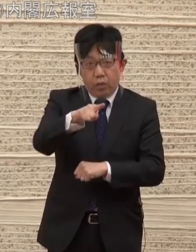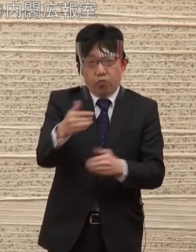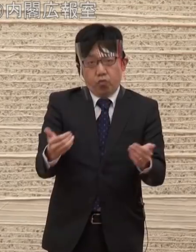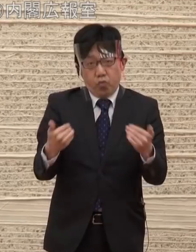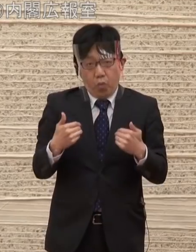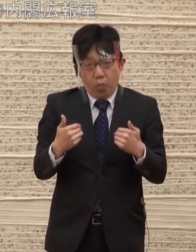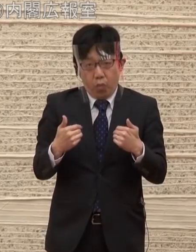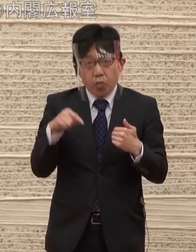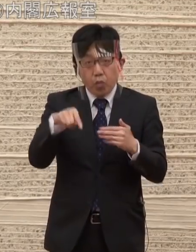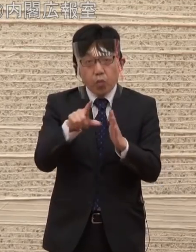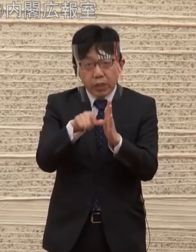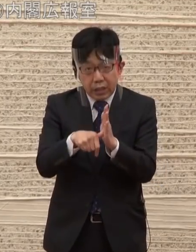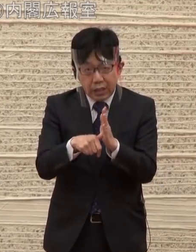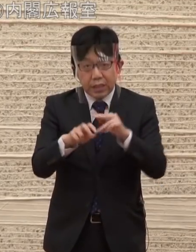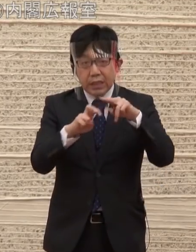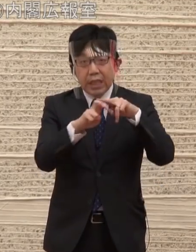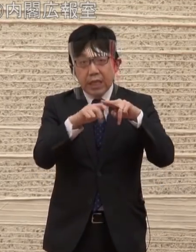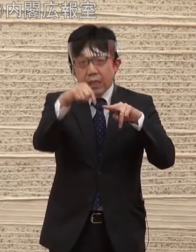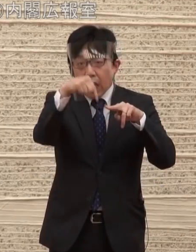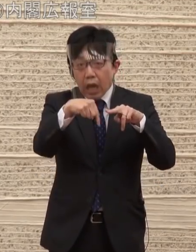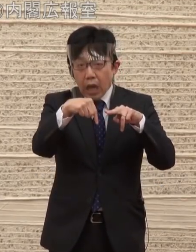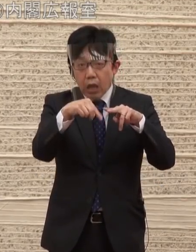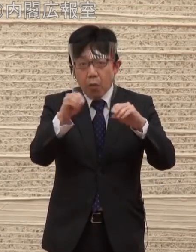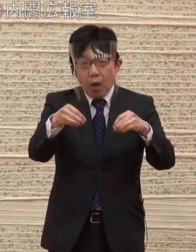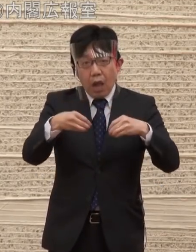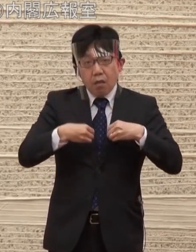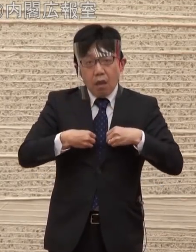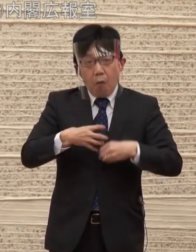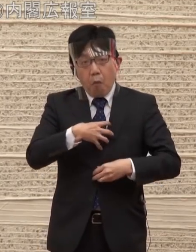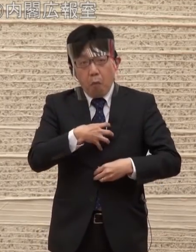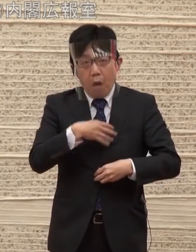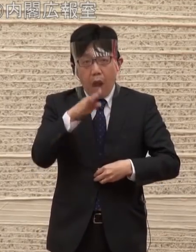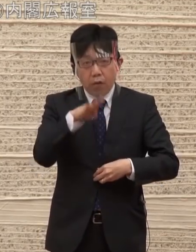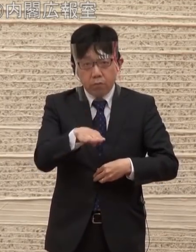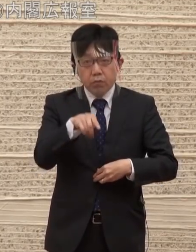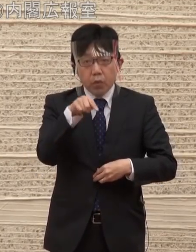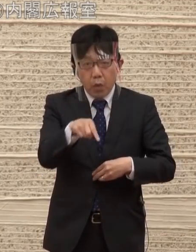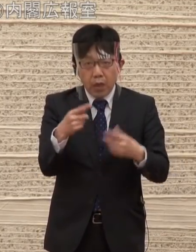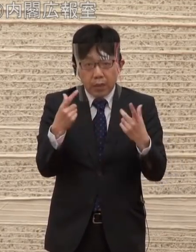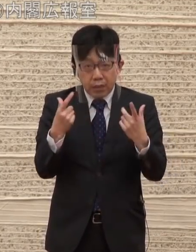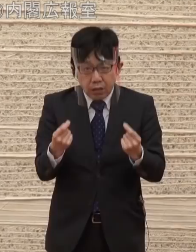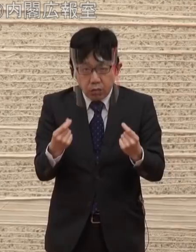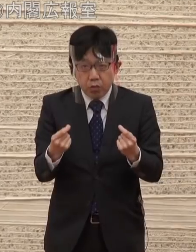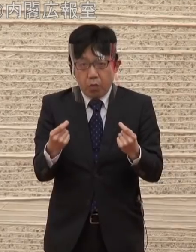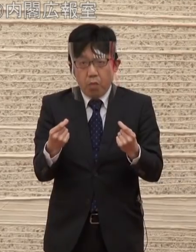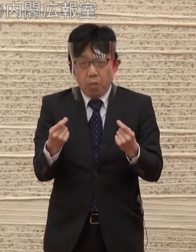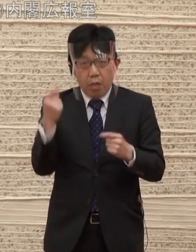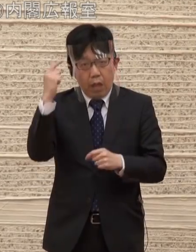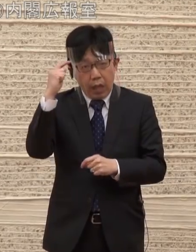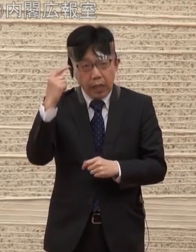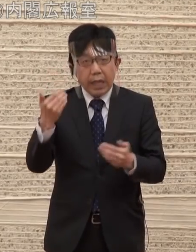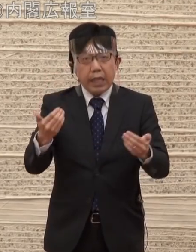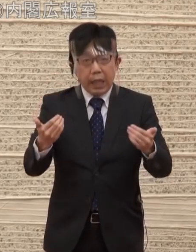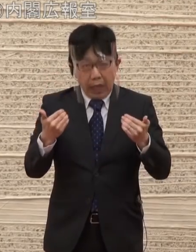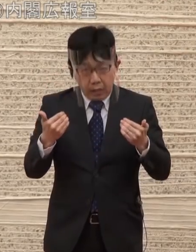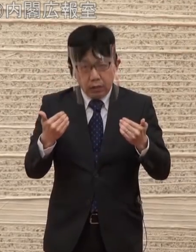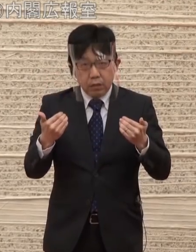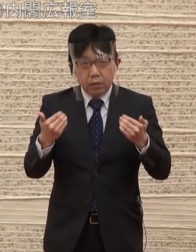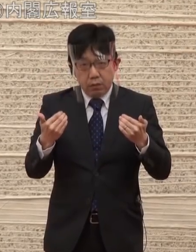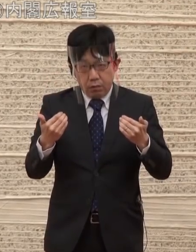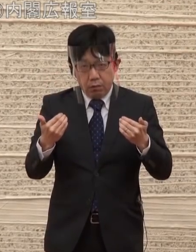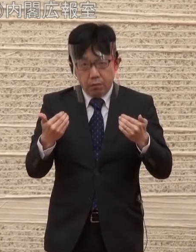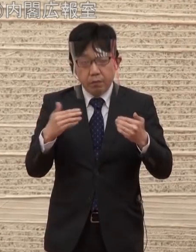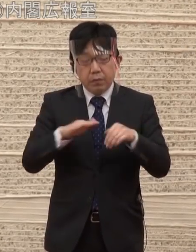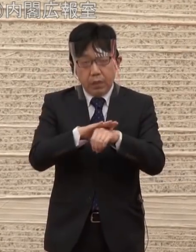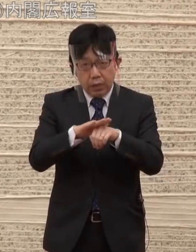でのですね感染リスクを低減することはですね極めて重要であると購入使用してい